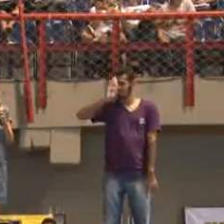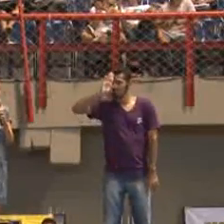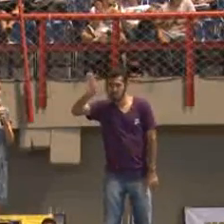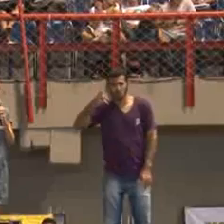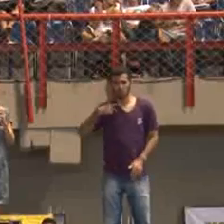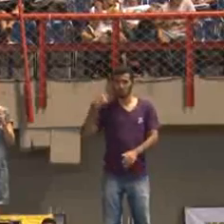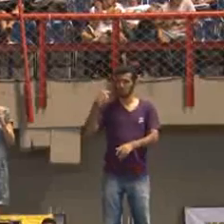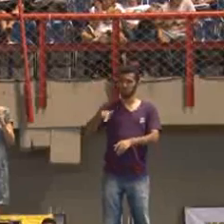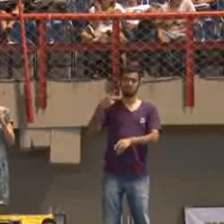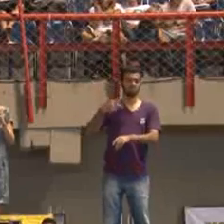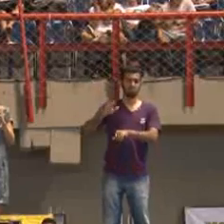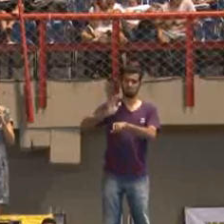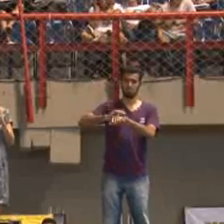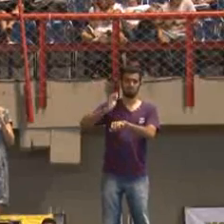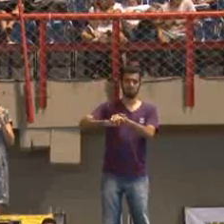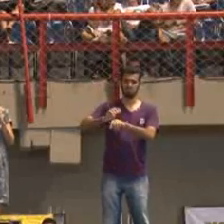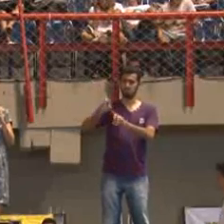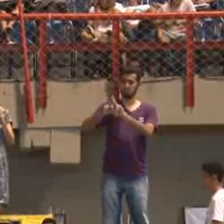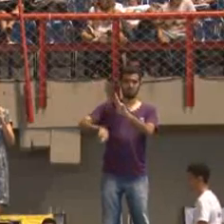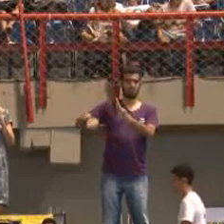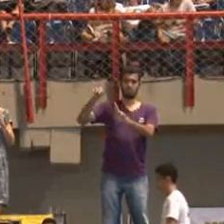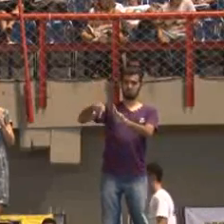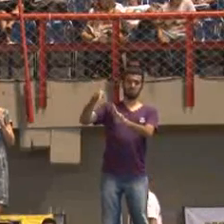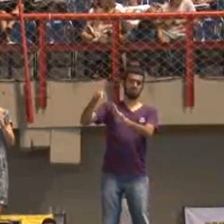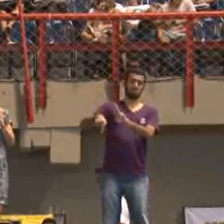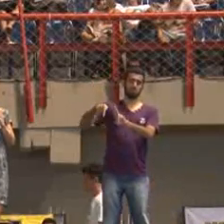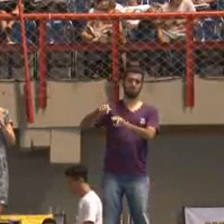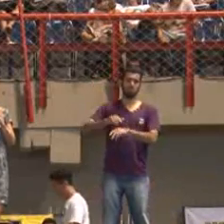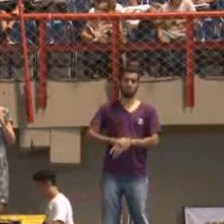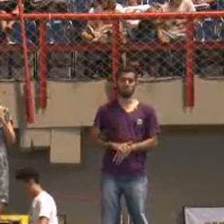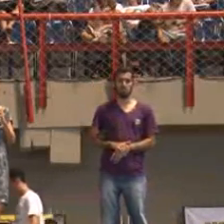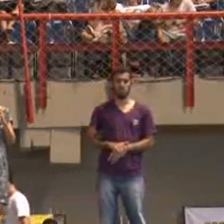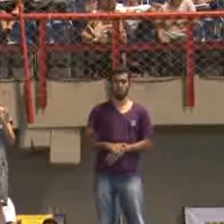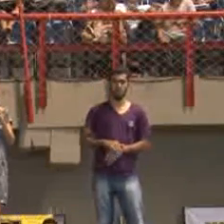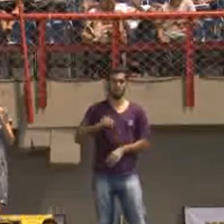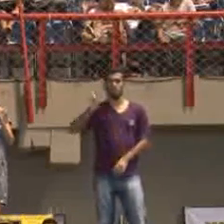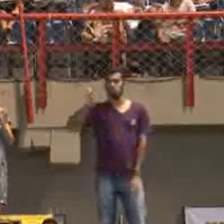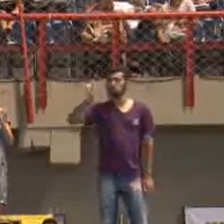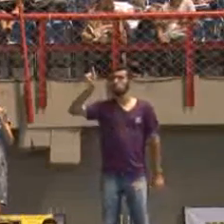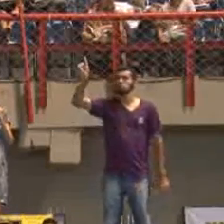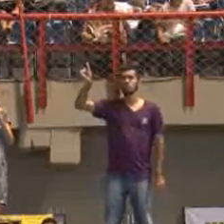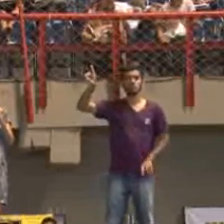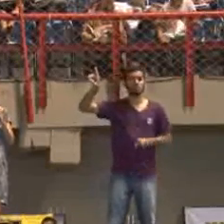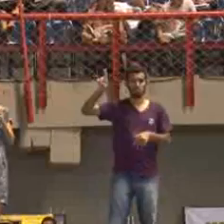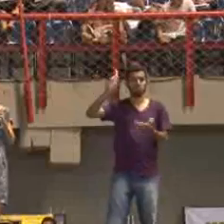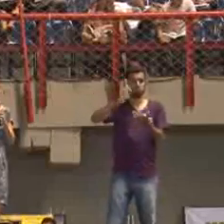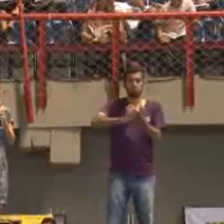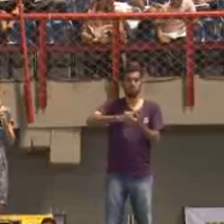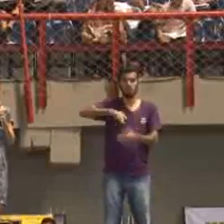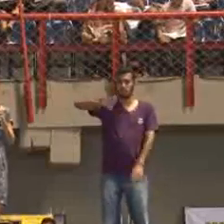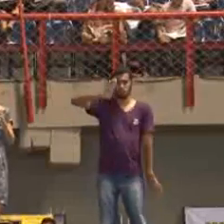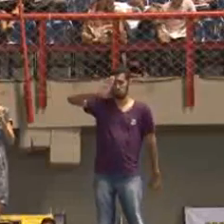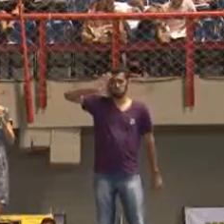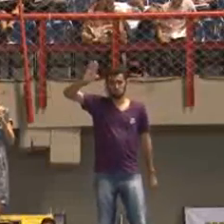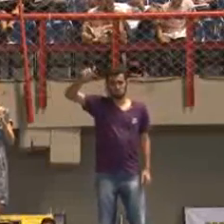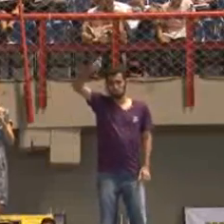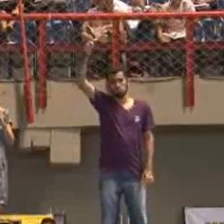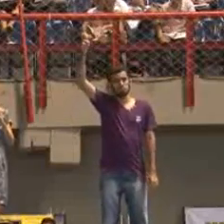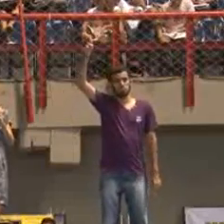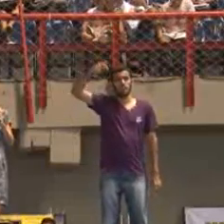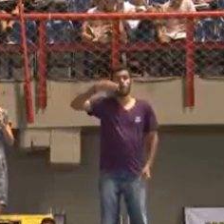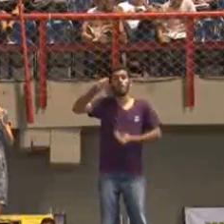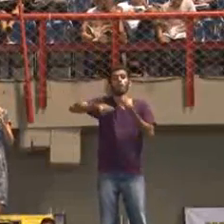relativas para a pessoa que segue aquele dogma, aquela religião. Deus é uma verdade absoluta. Como que eu vou contestar isso